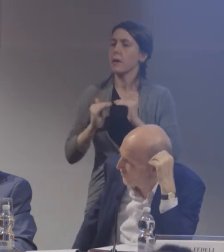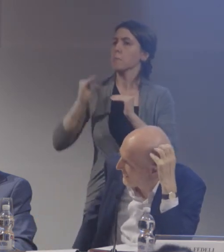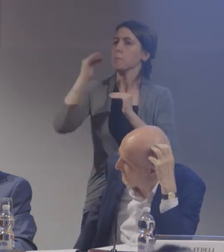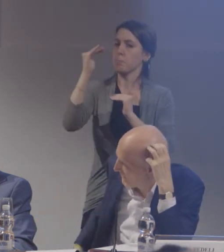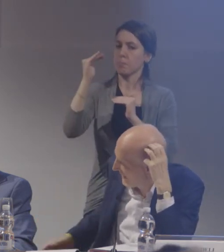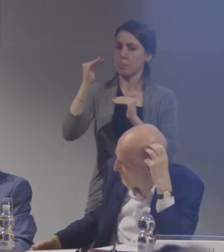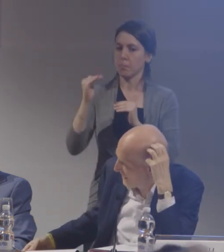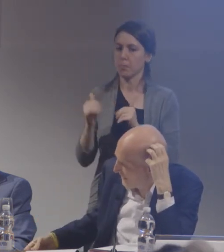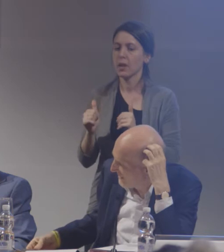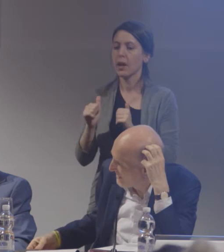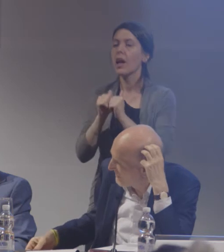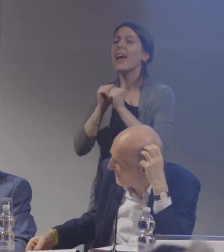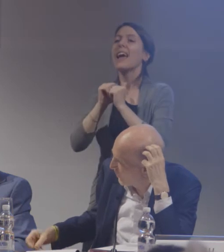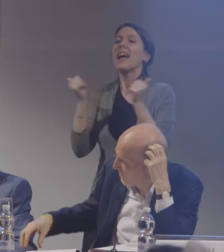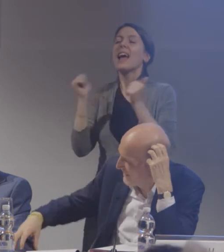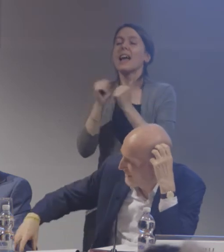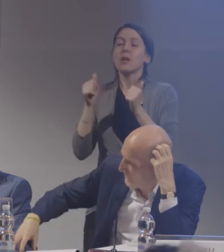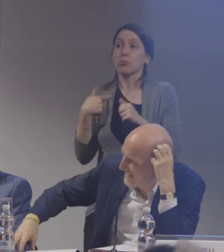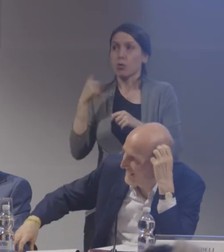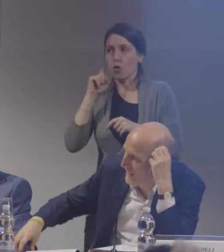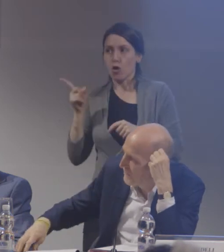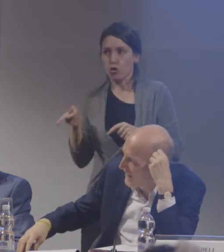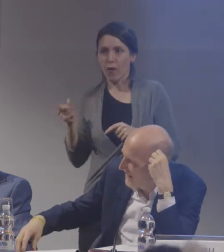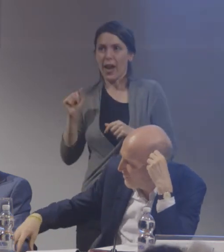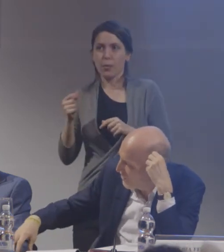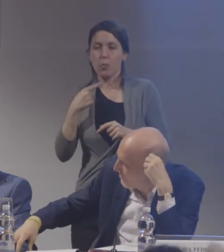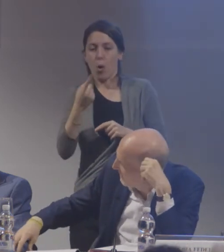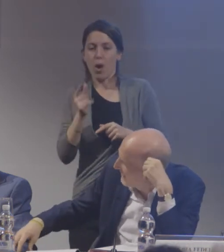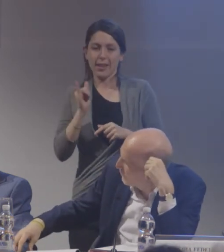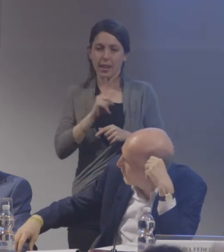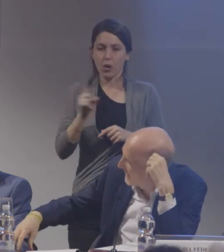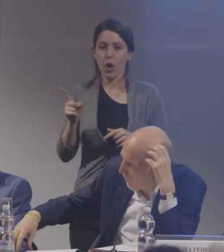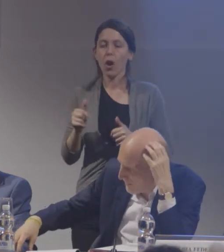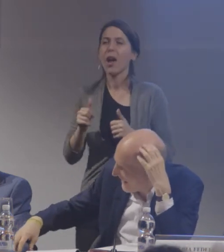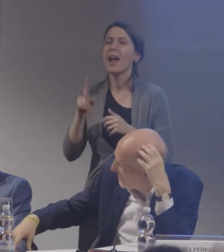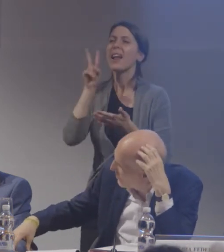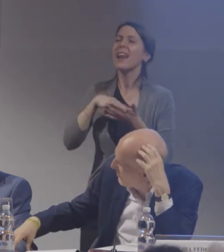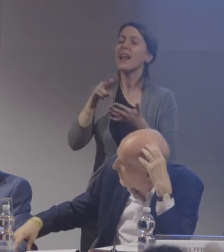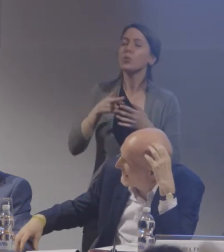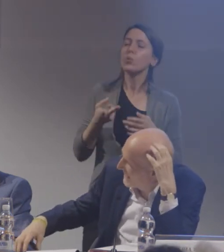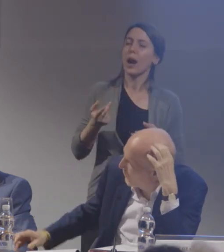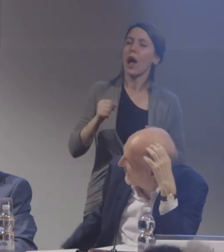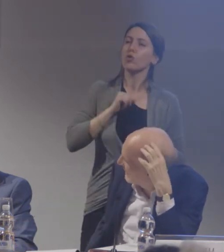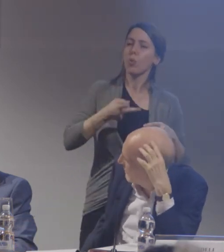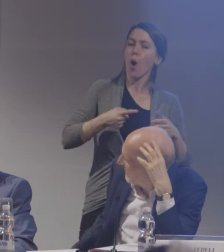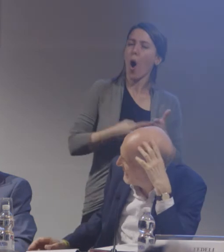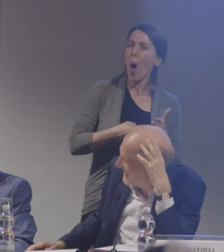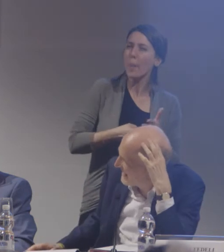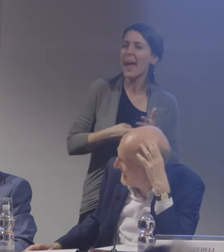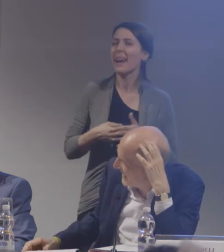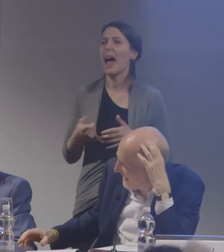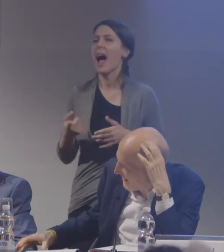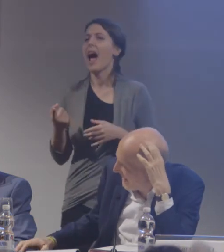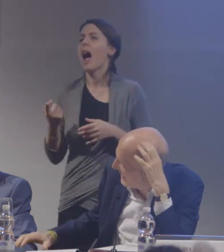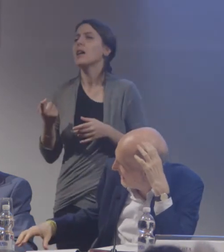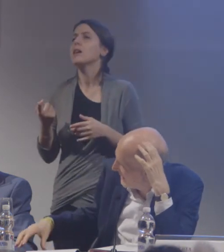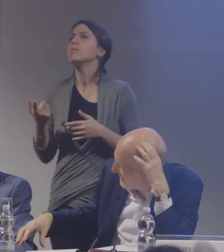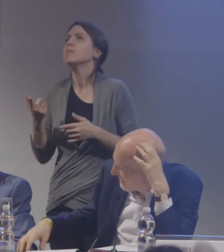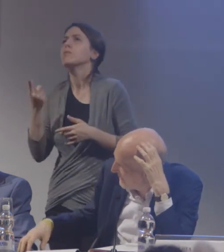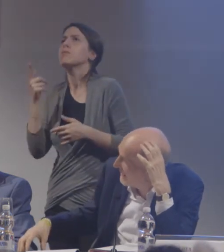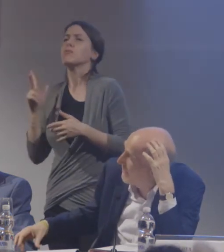volgarmente, Giovanni magari potrà smentire o completare, la differenza tra i ceti di lettura tra operai e ceti popolari tra noi e gli altri paesi